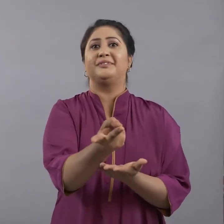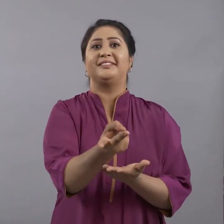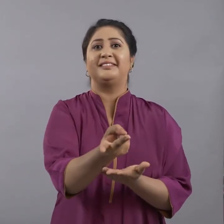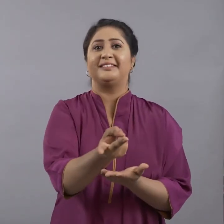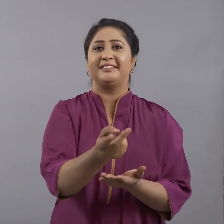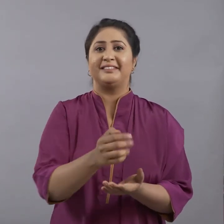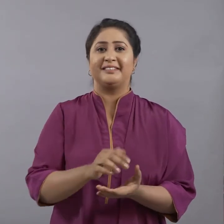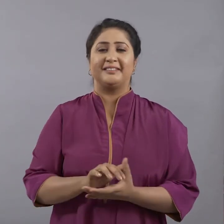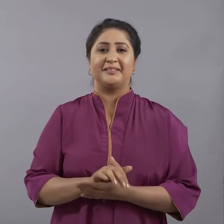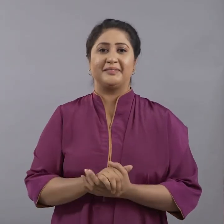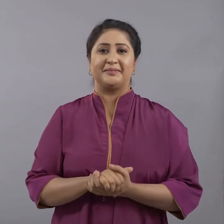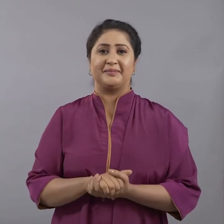फिसला,